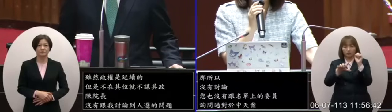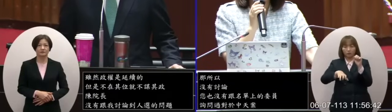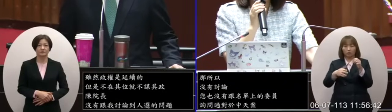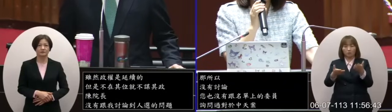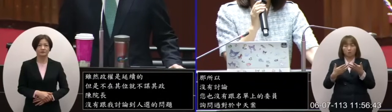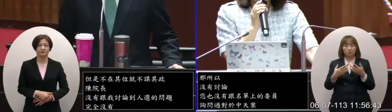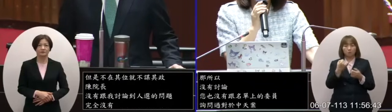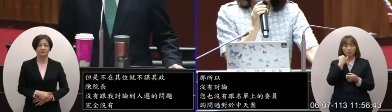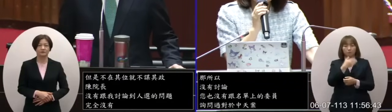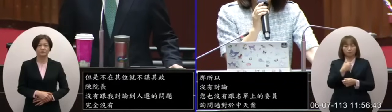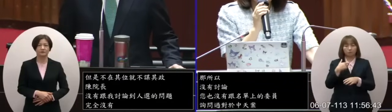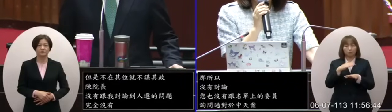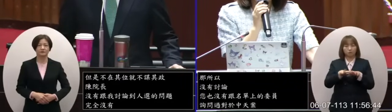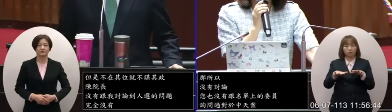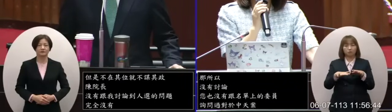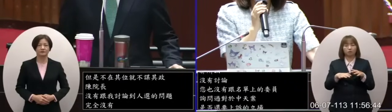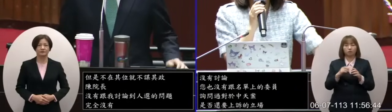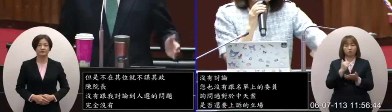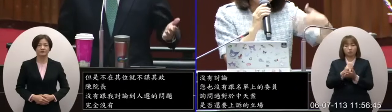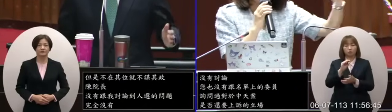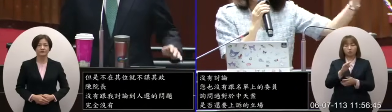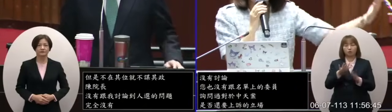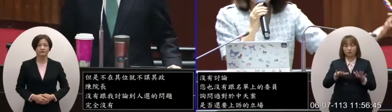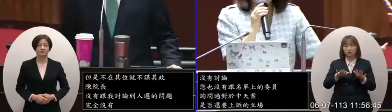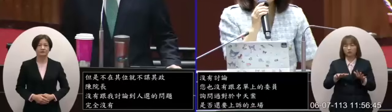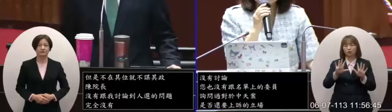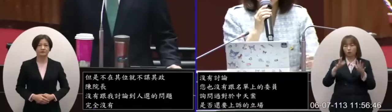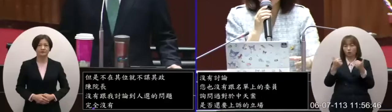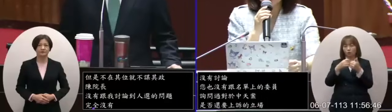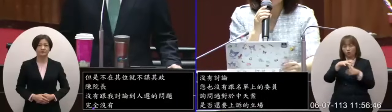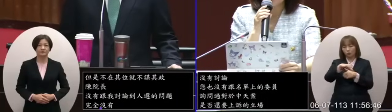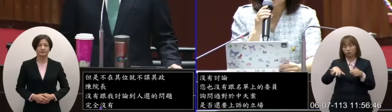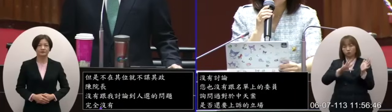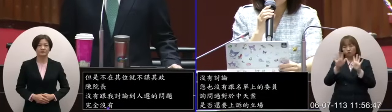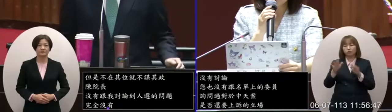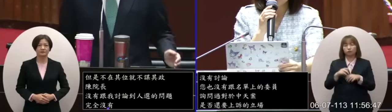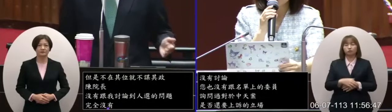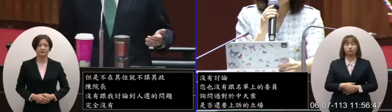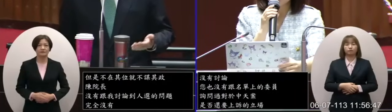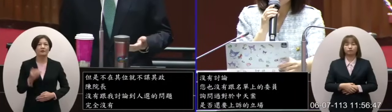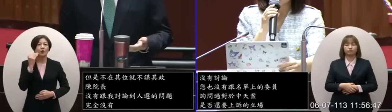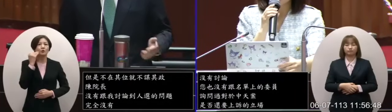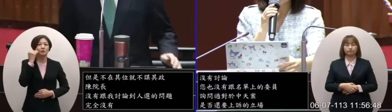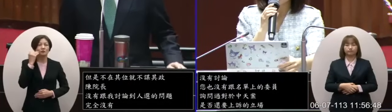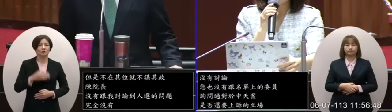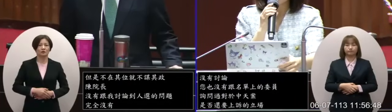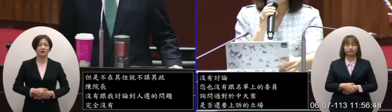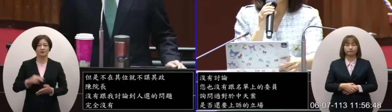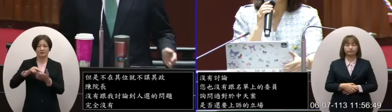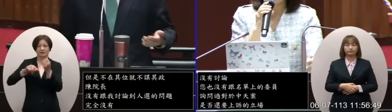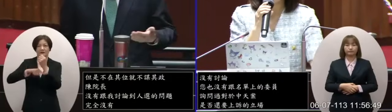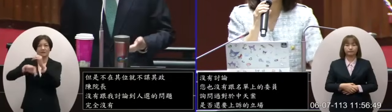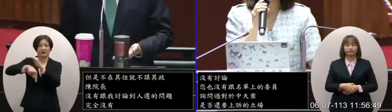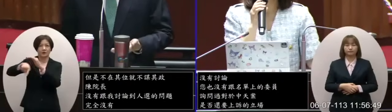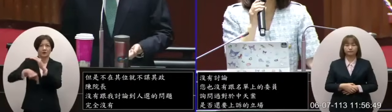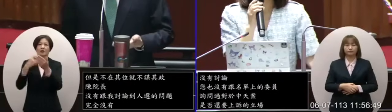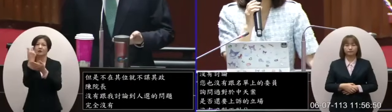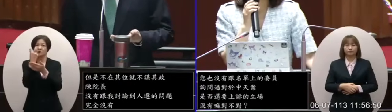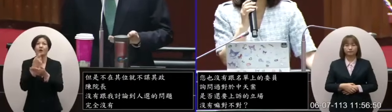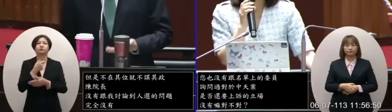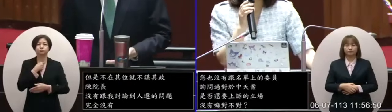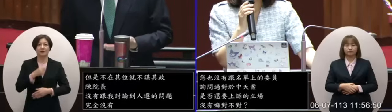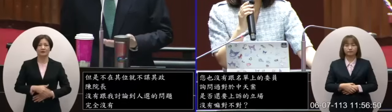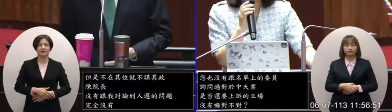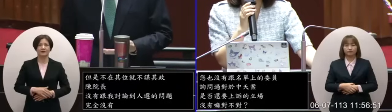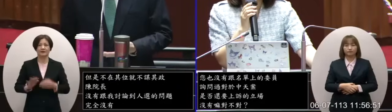接受吗？的可能性高吗？在以现在的国会环境来说， 他既然要经过大院的同意，那就是大院